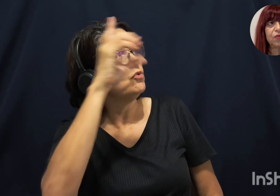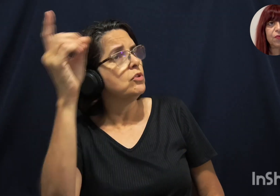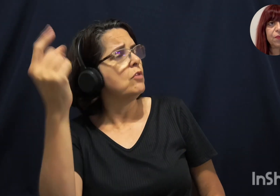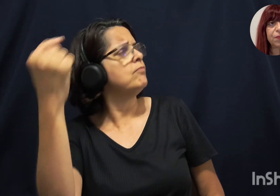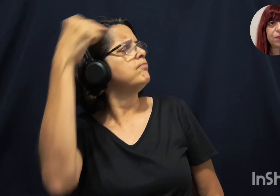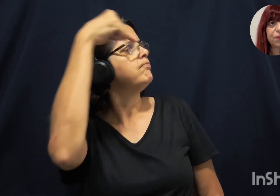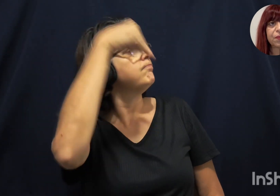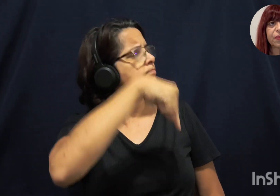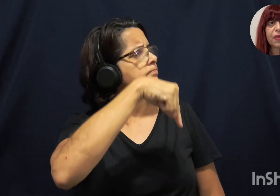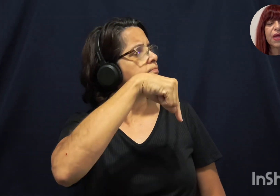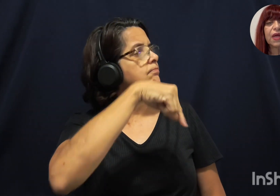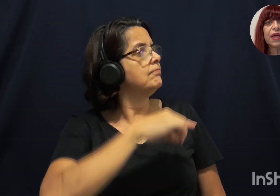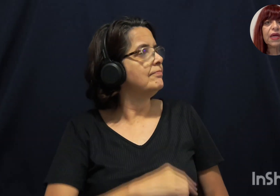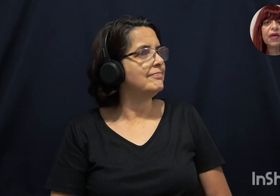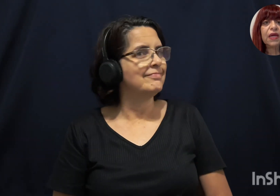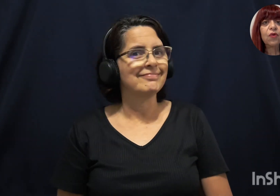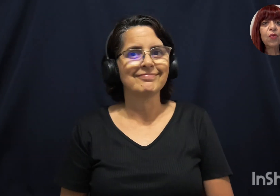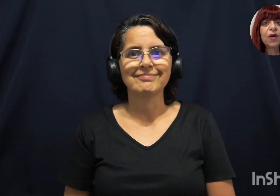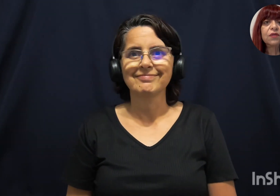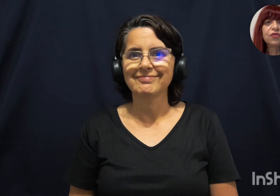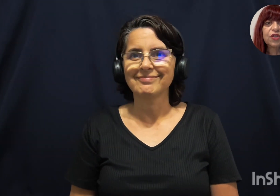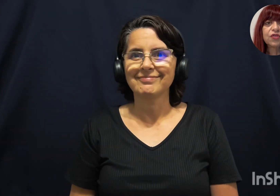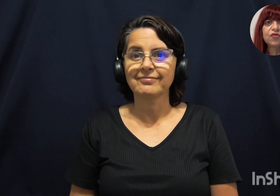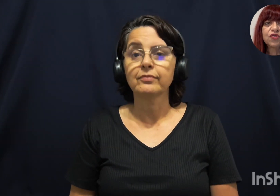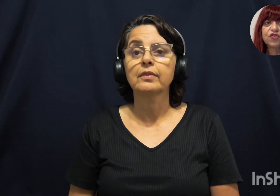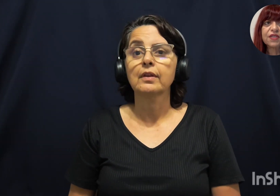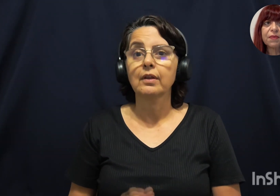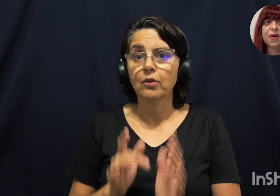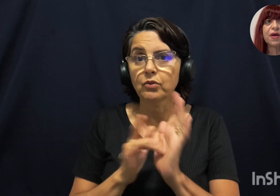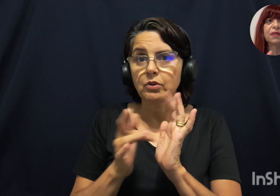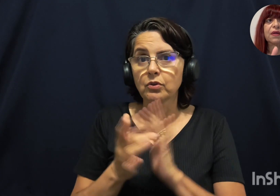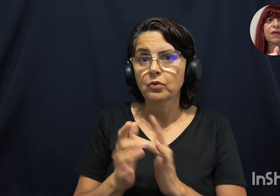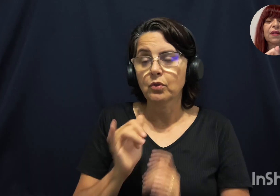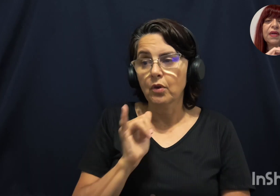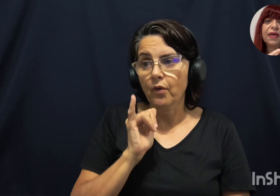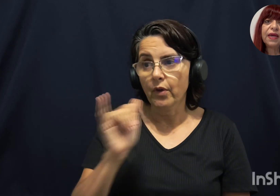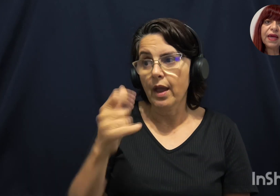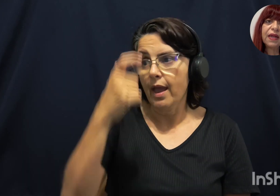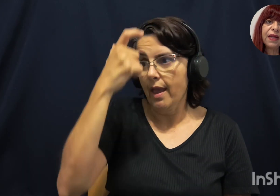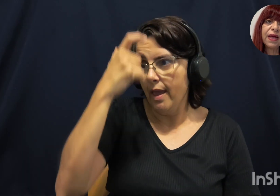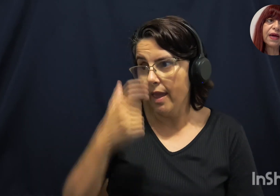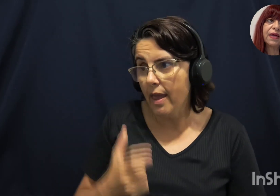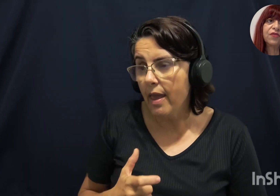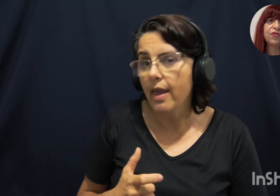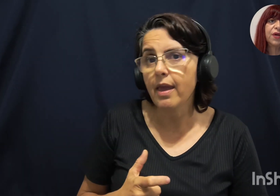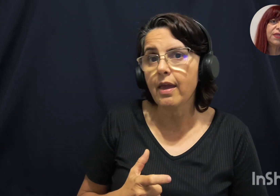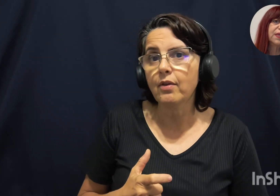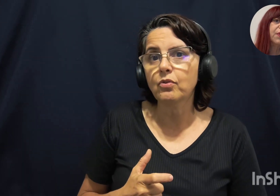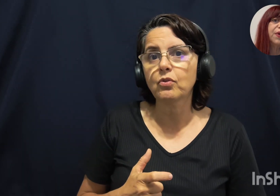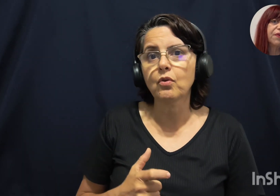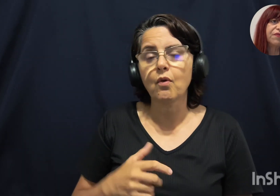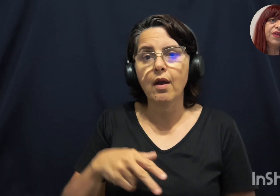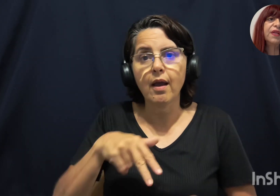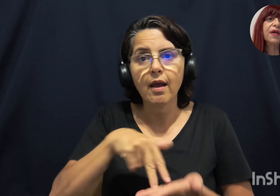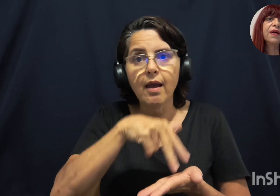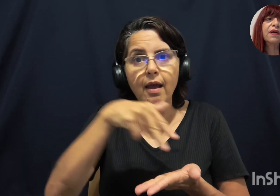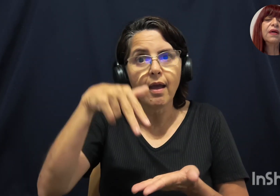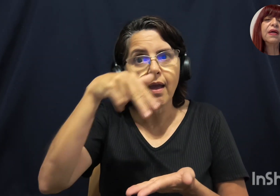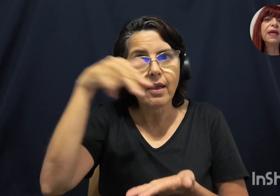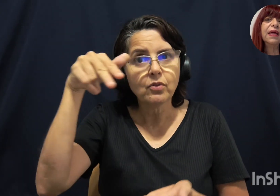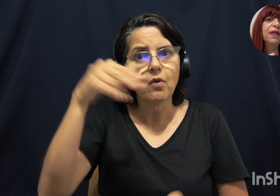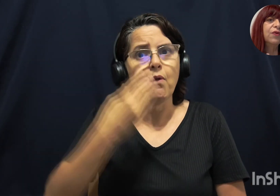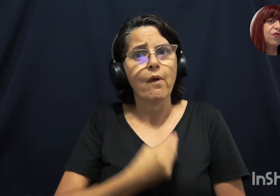ao mundo. E quando Jesus diz a Marta que ele é a ressurreição e a